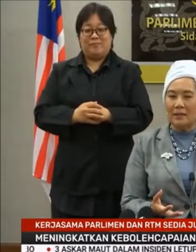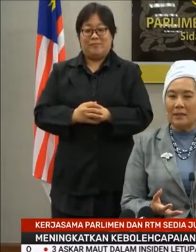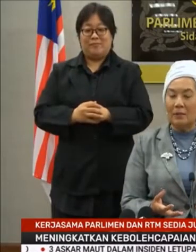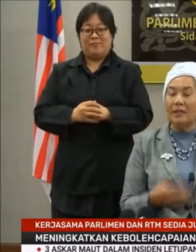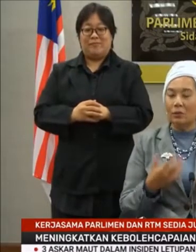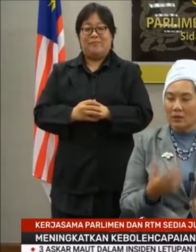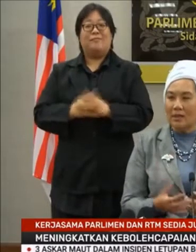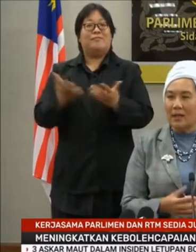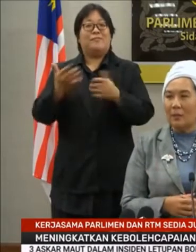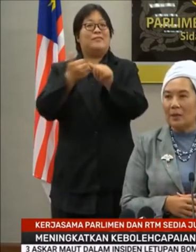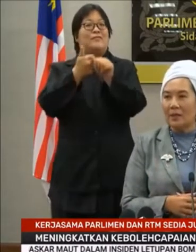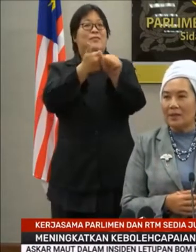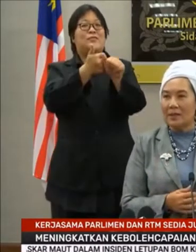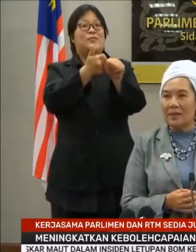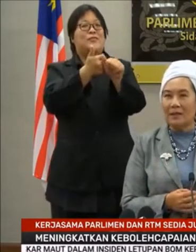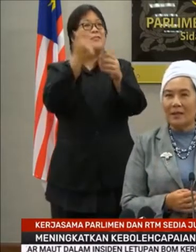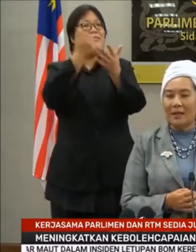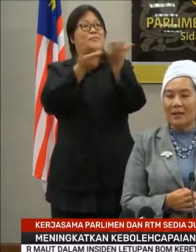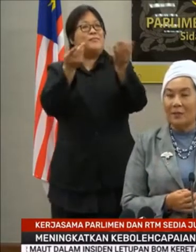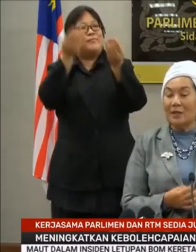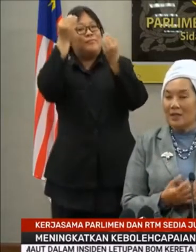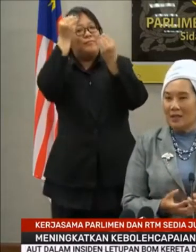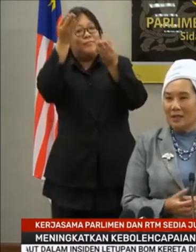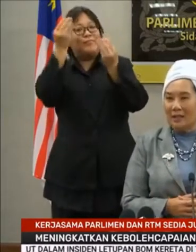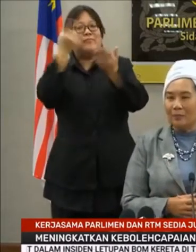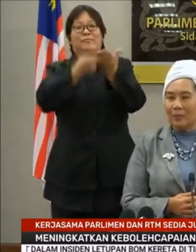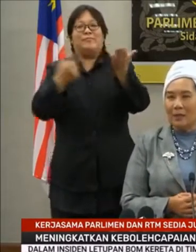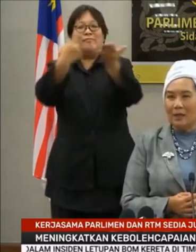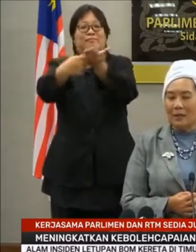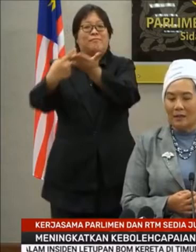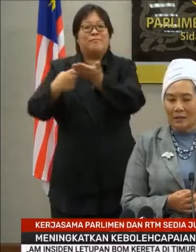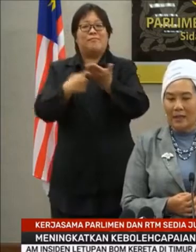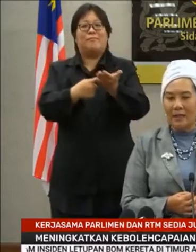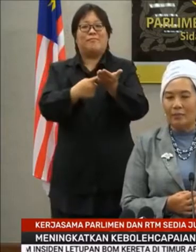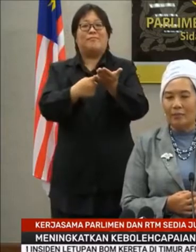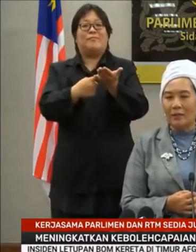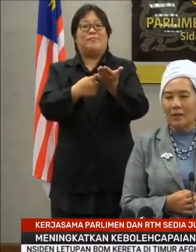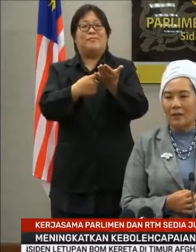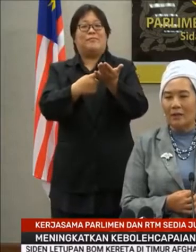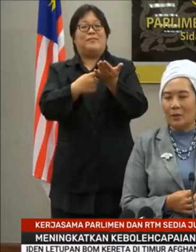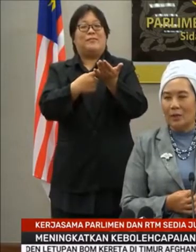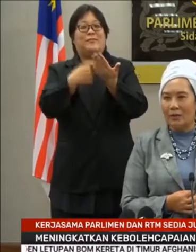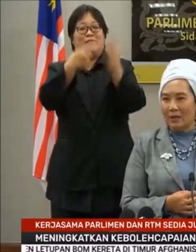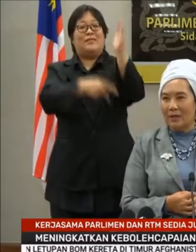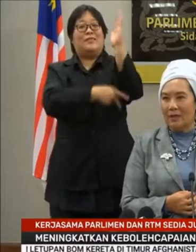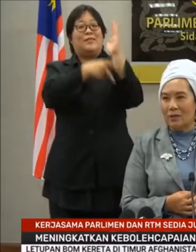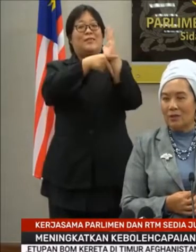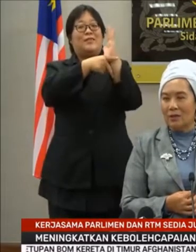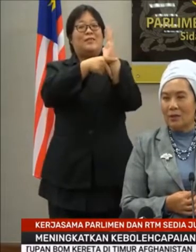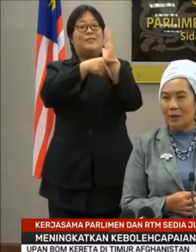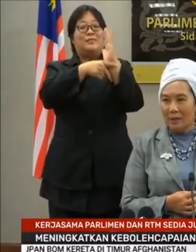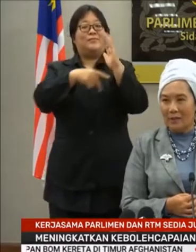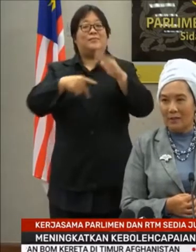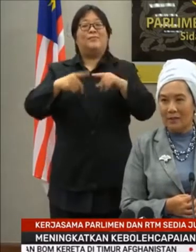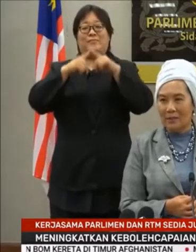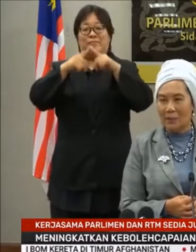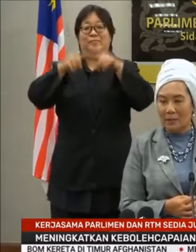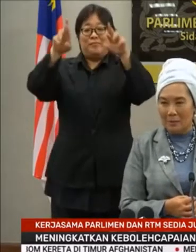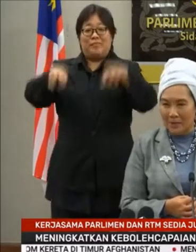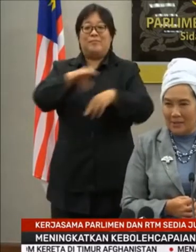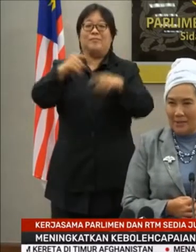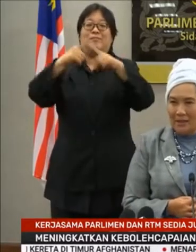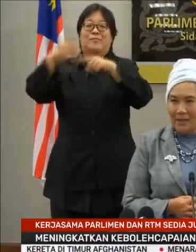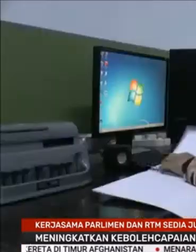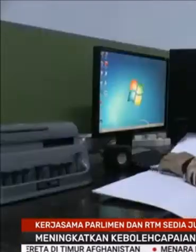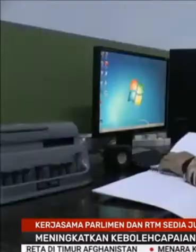kata mengikuti apa yang sedang dibincangkan di dalam Dewan Rakyat dan juga Dewan Negara di